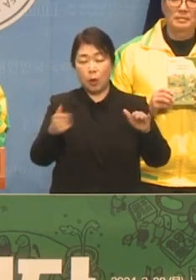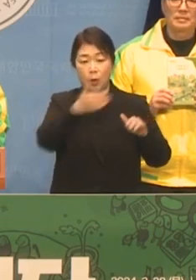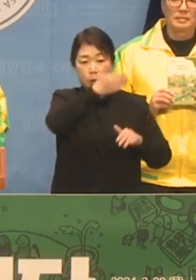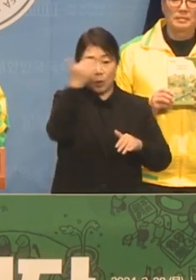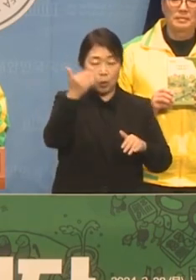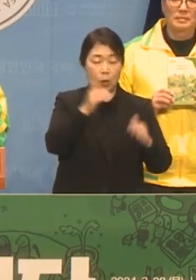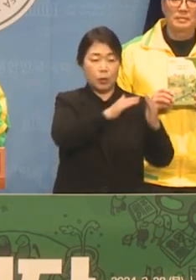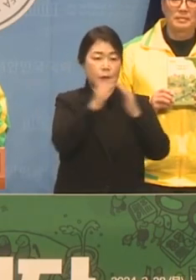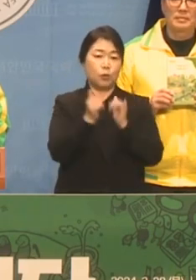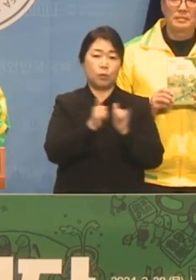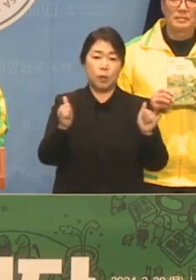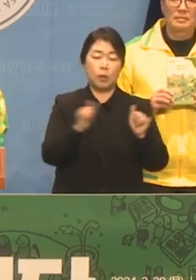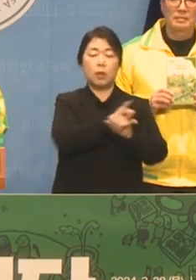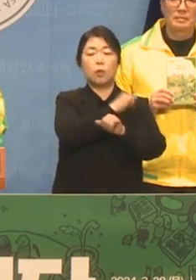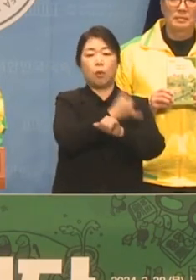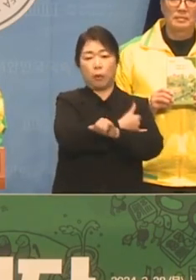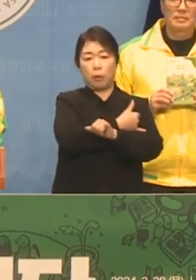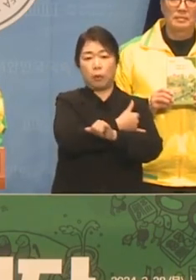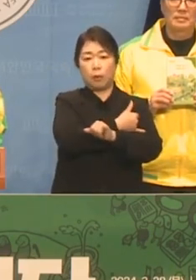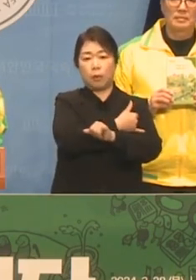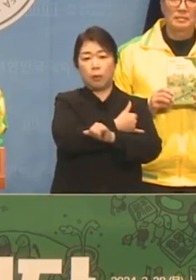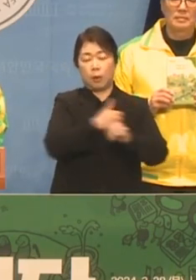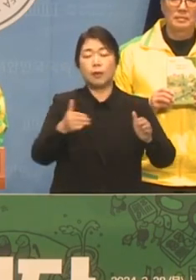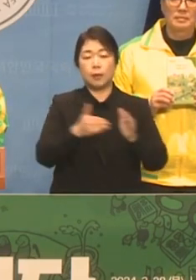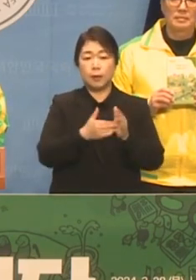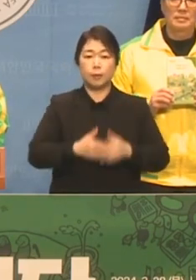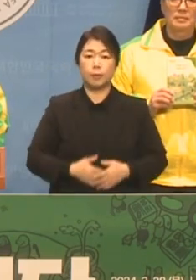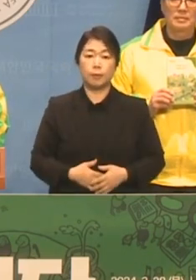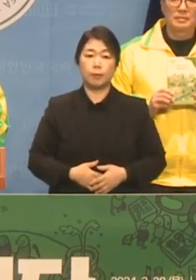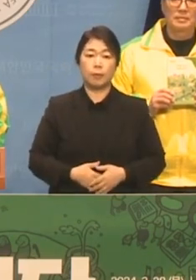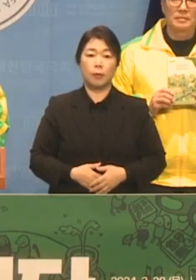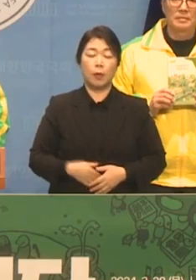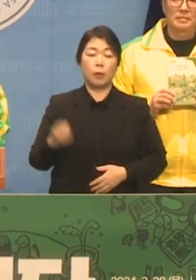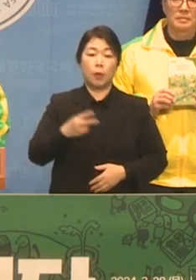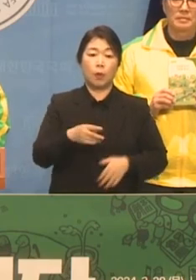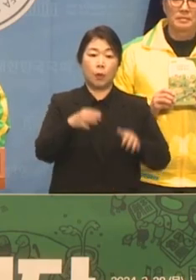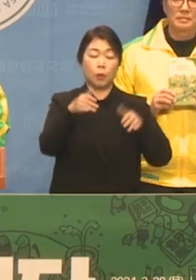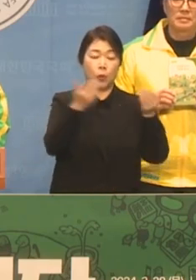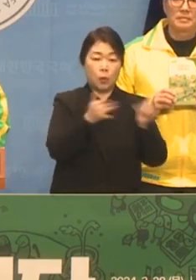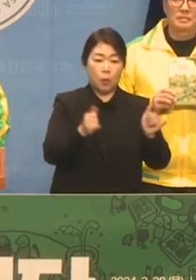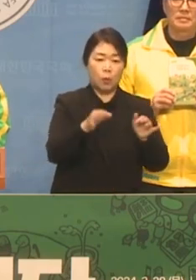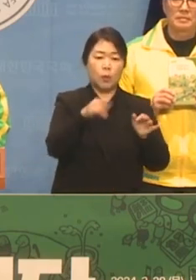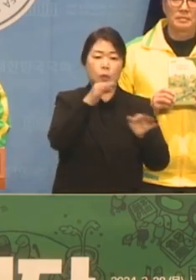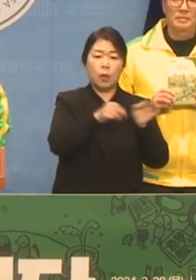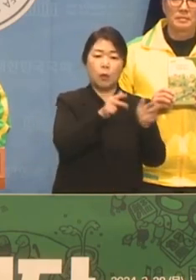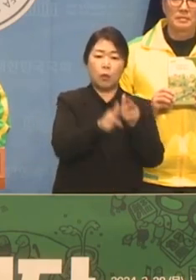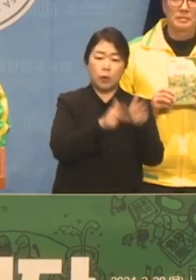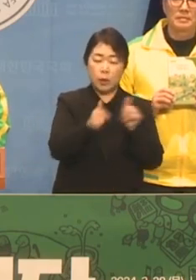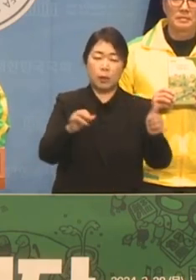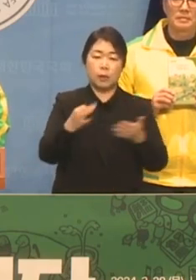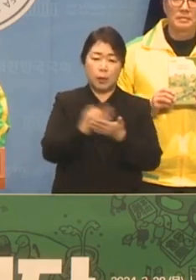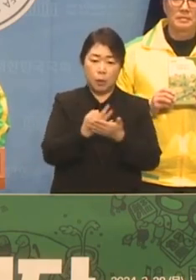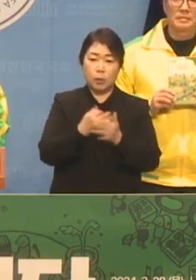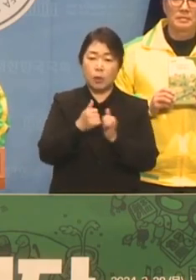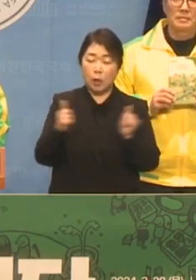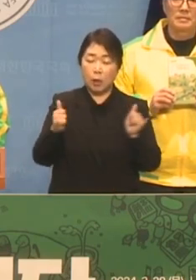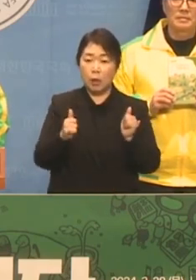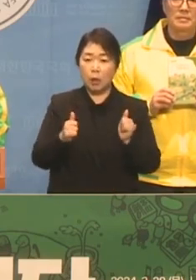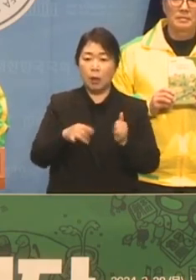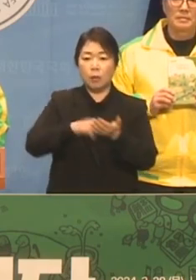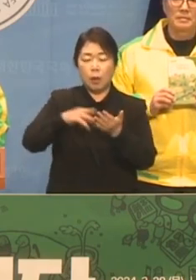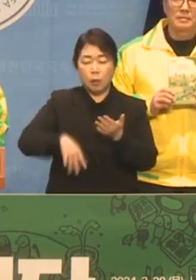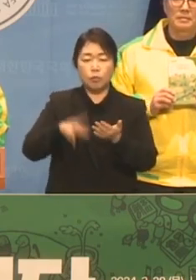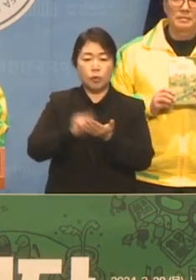인권 등 우리의 생명을 돌봅니다 그리고 노동 소상공인 자영업자 조세재정 민생